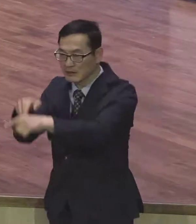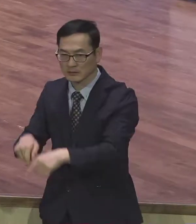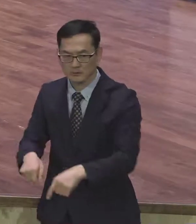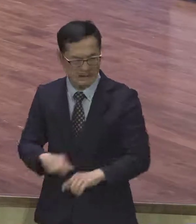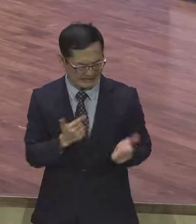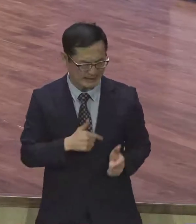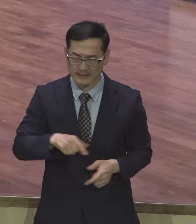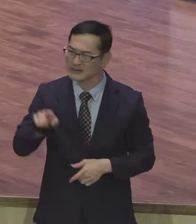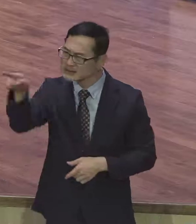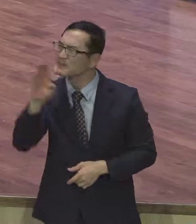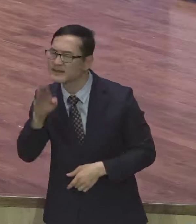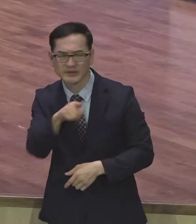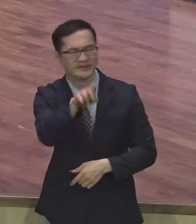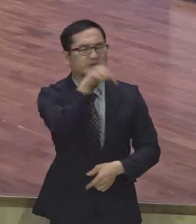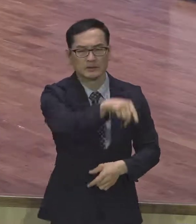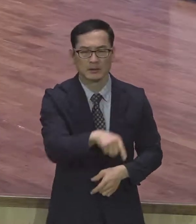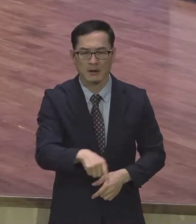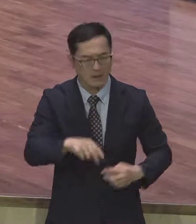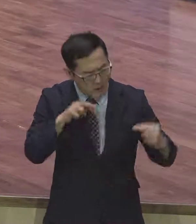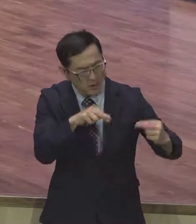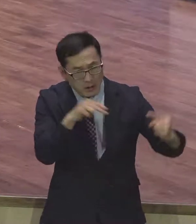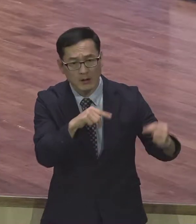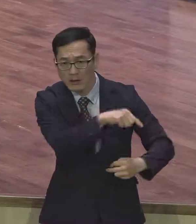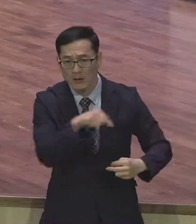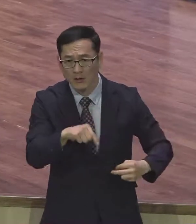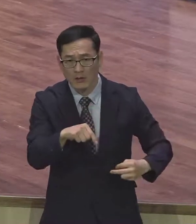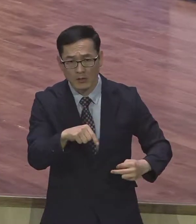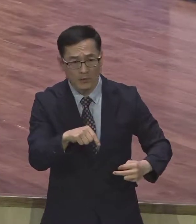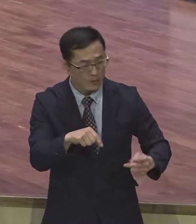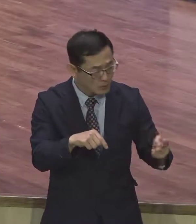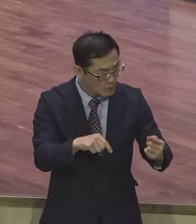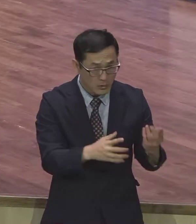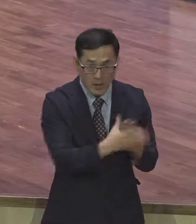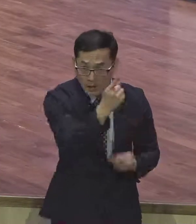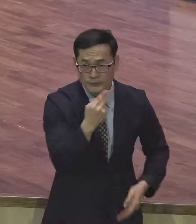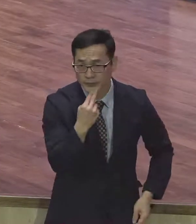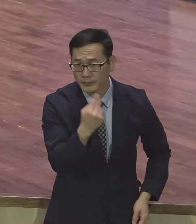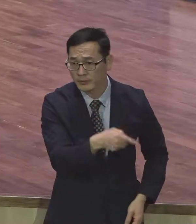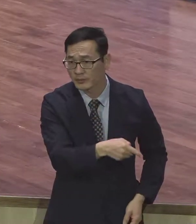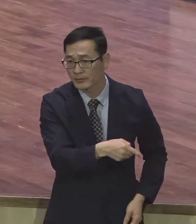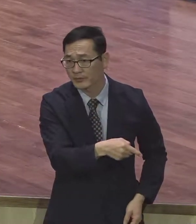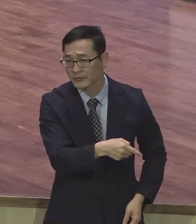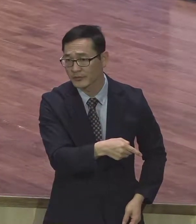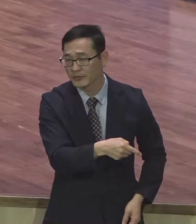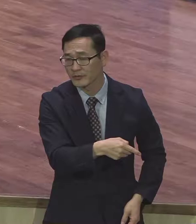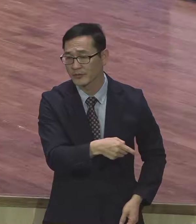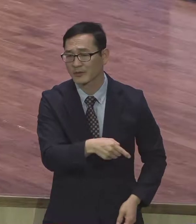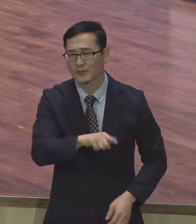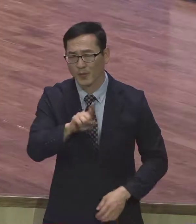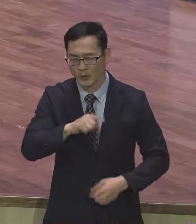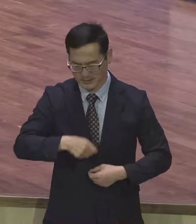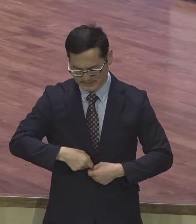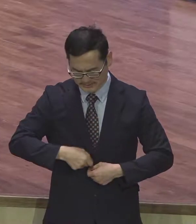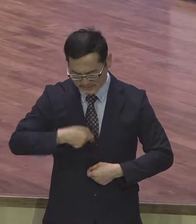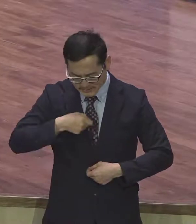얼마나 모순인가 라는 것을 보여주는 겁니다. 이렇게 의의의 문제는요. 하나님을